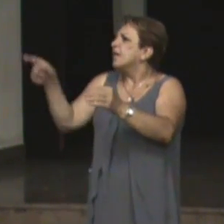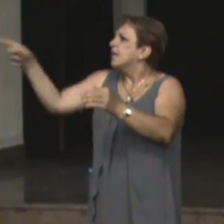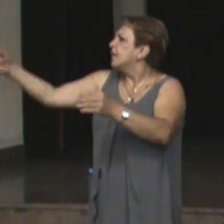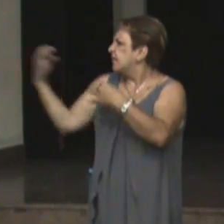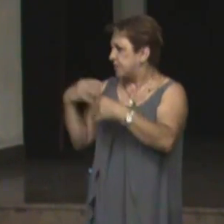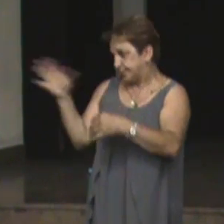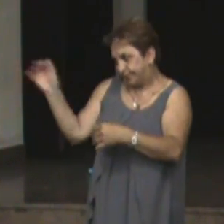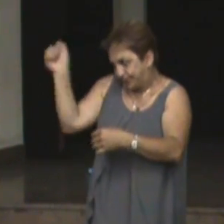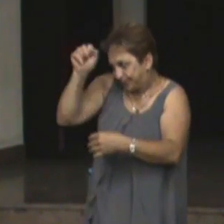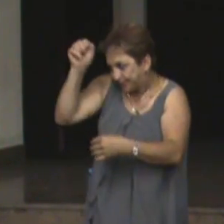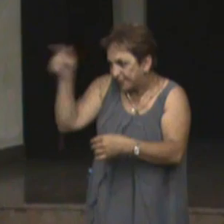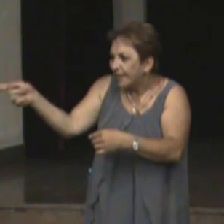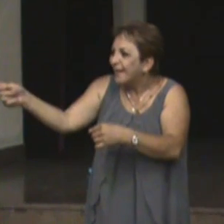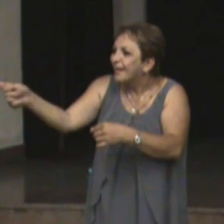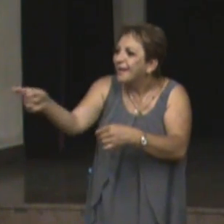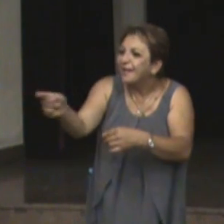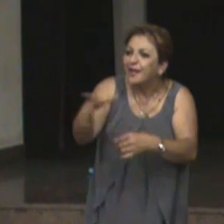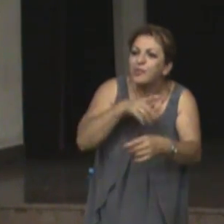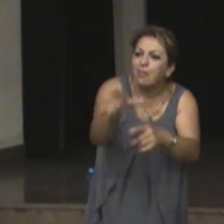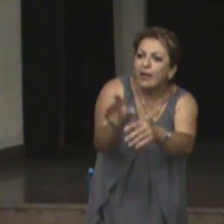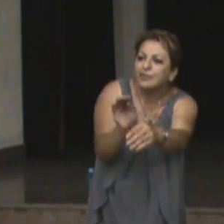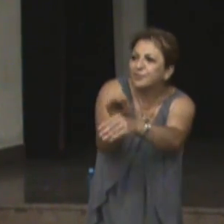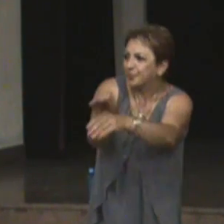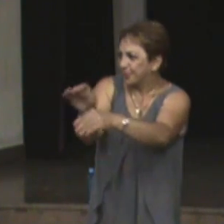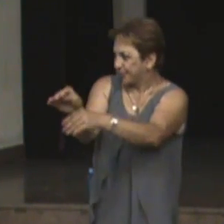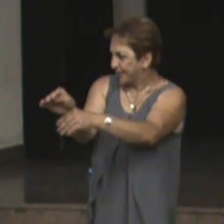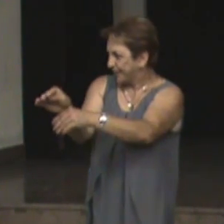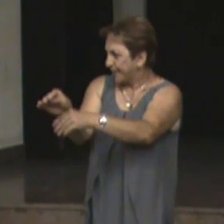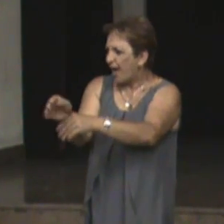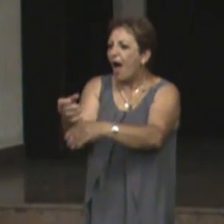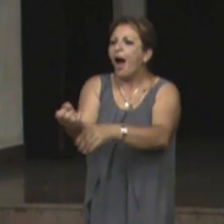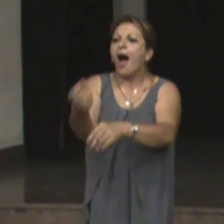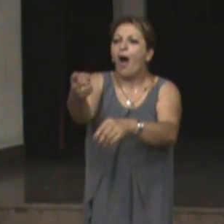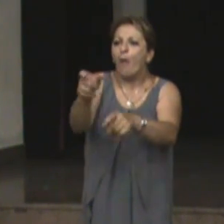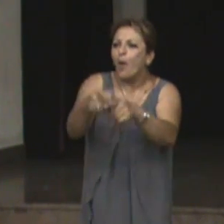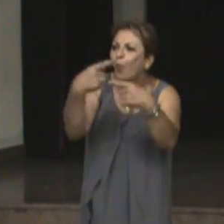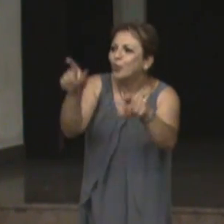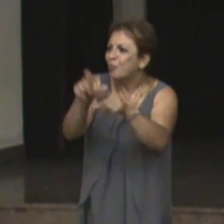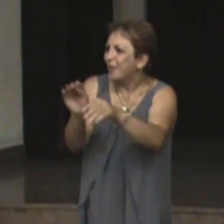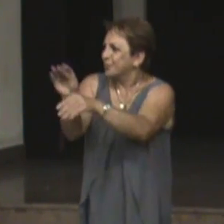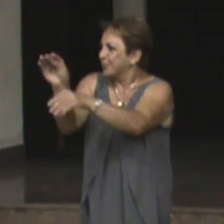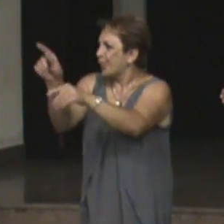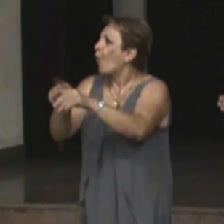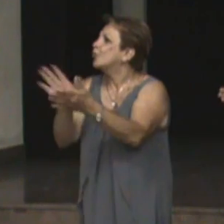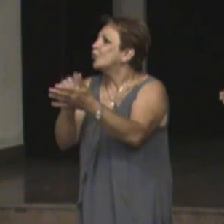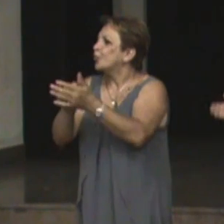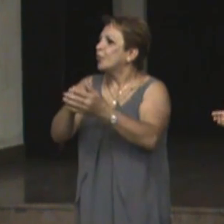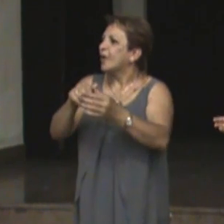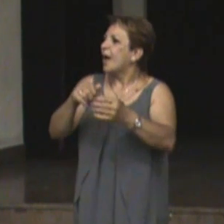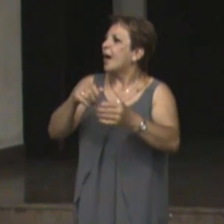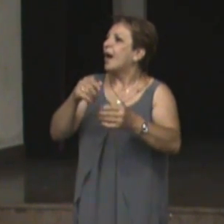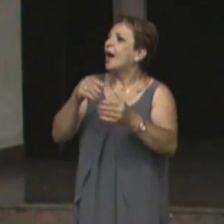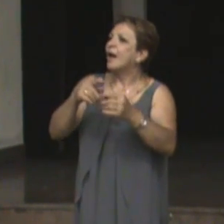ասում են, գիտես, դու այս ինչ բանն ես ասել, երբ որ փորձում ես պարզել, ստացվում է այնպես, որ բերնեբերան քո ասածը փոխանցվել հասրա ինչ-որ